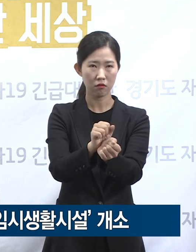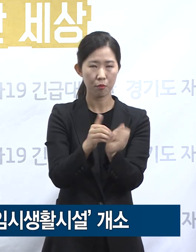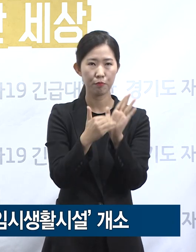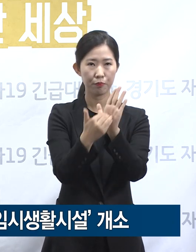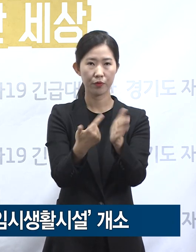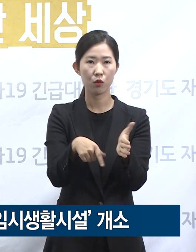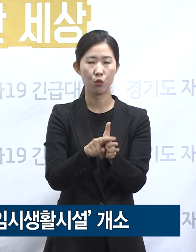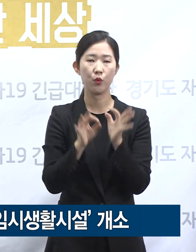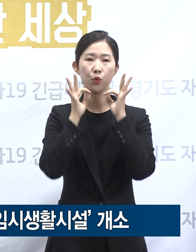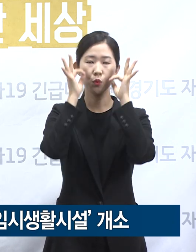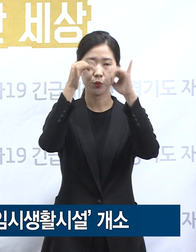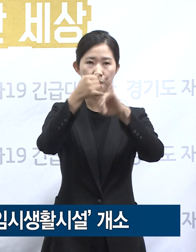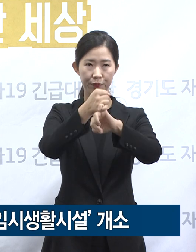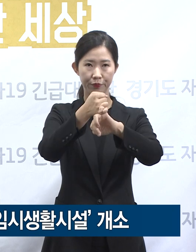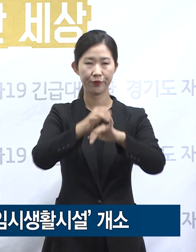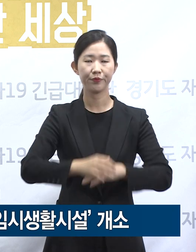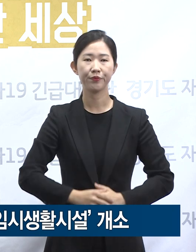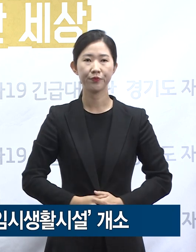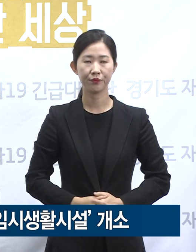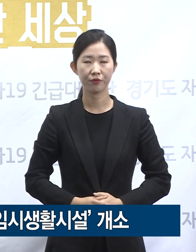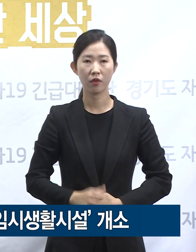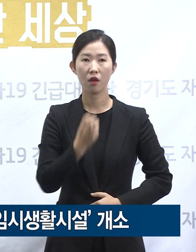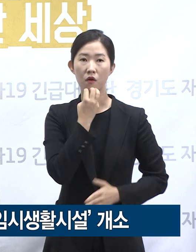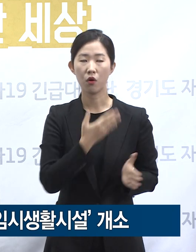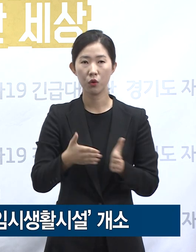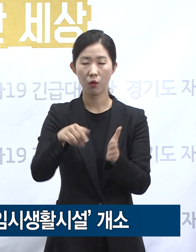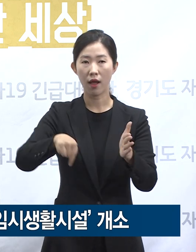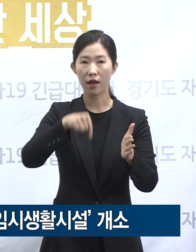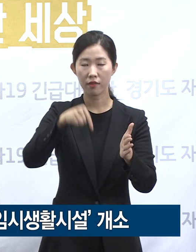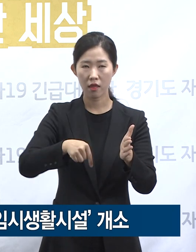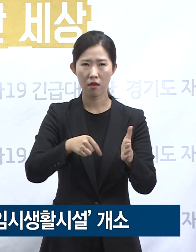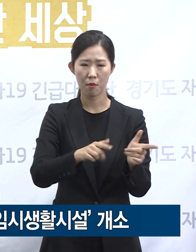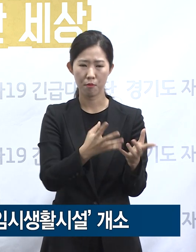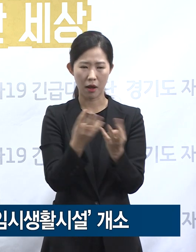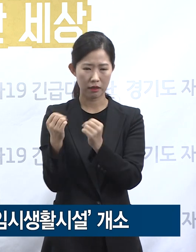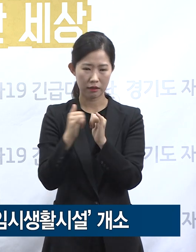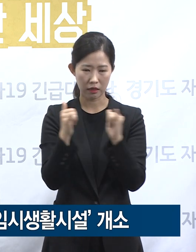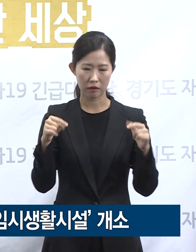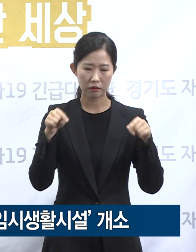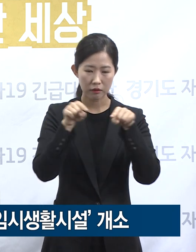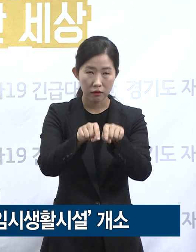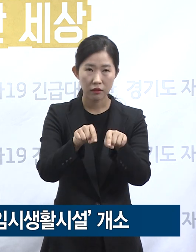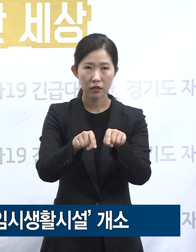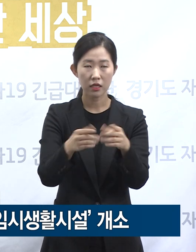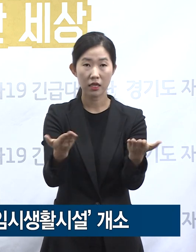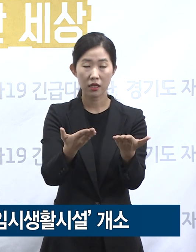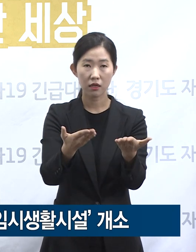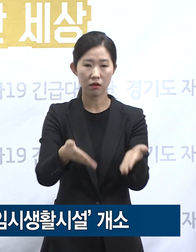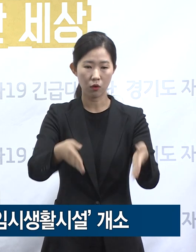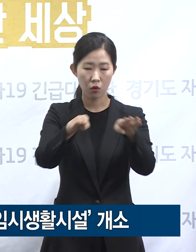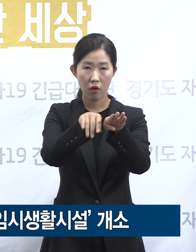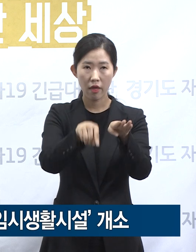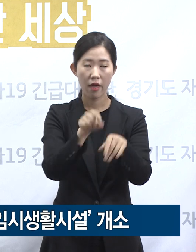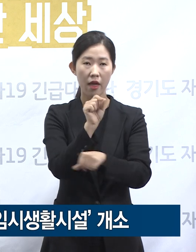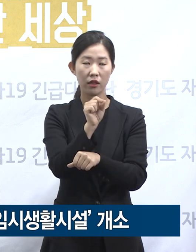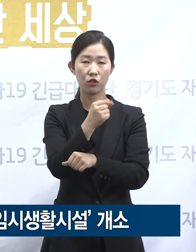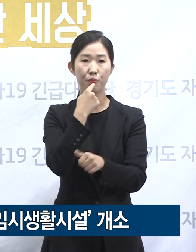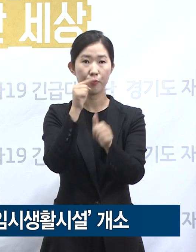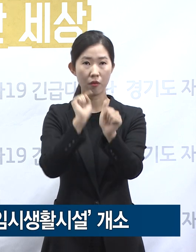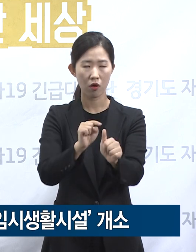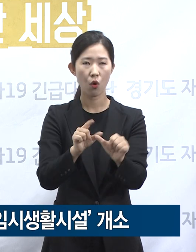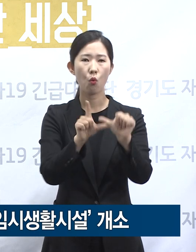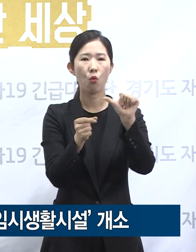노력을 다하겠습니다. 도내 다중이용 업소에 대한 사용 제한 행정명령이 5월 5일까지